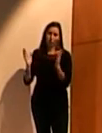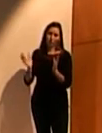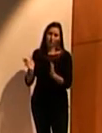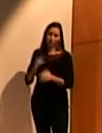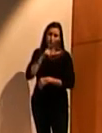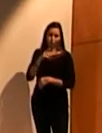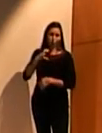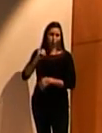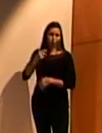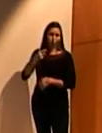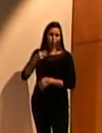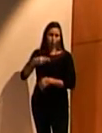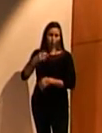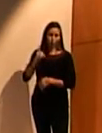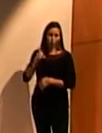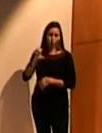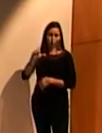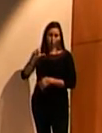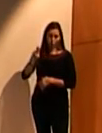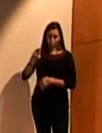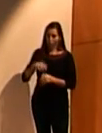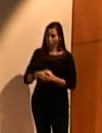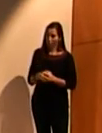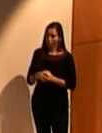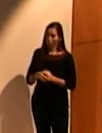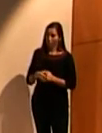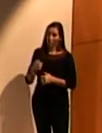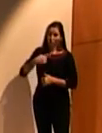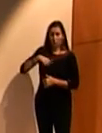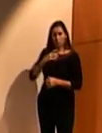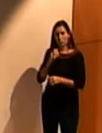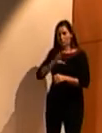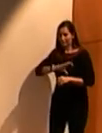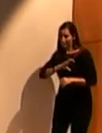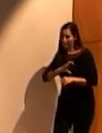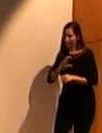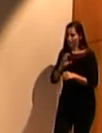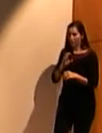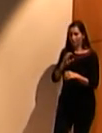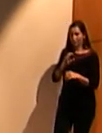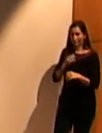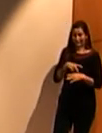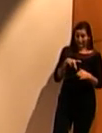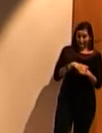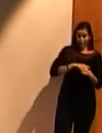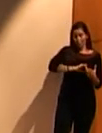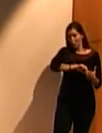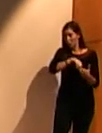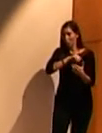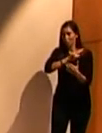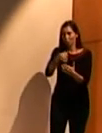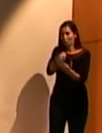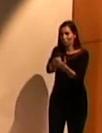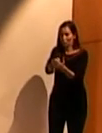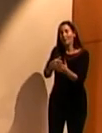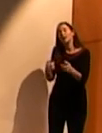Donc, avec Hugo, on a essayé d'animer du début à la fin, sauf à la fabrication. On